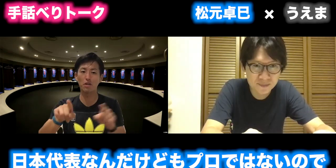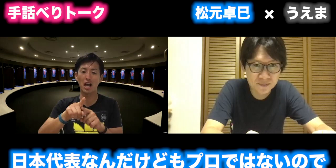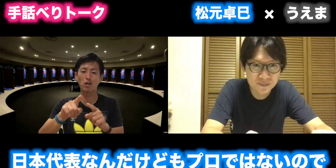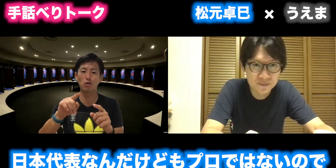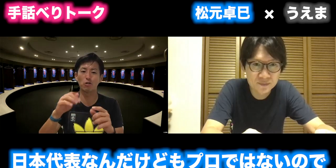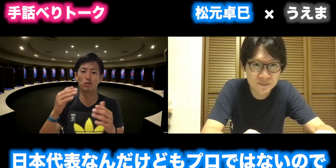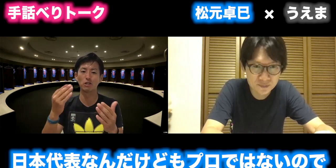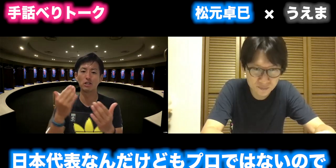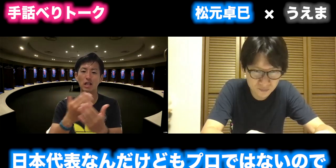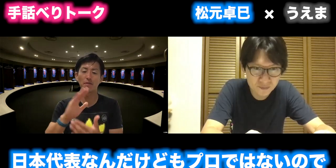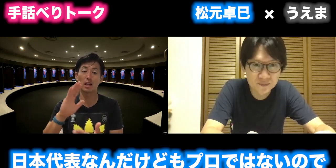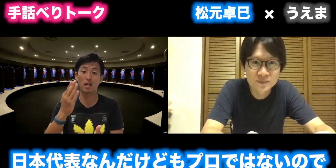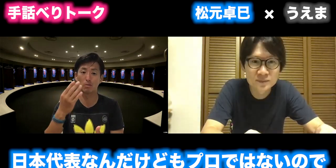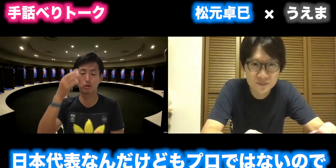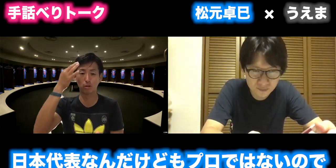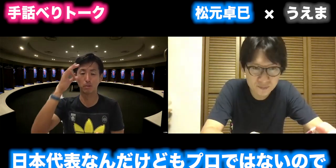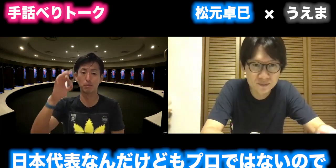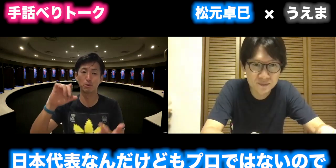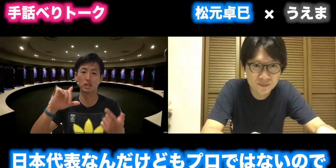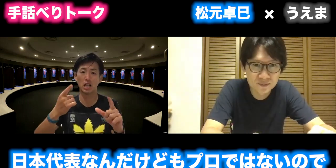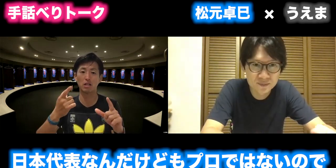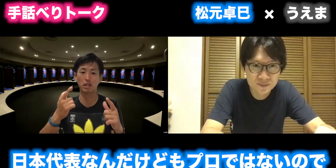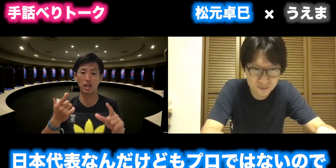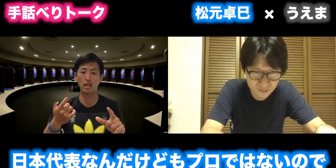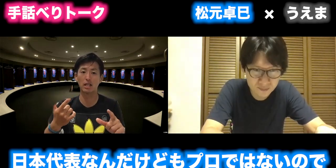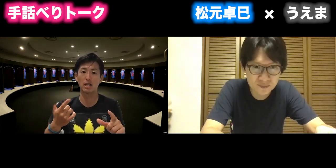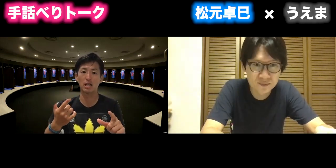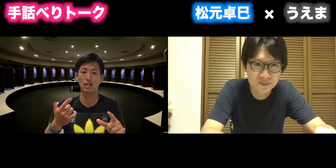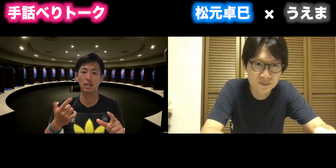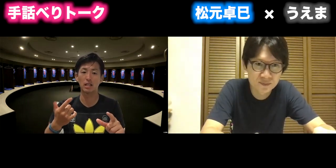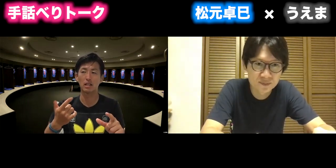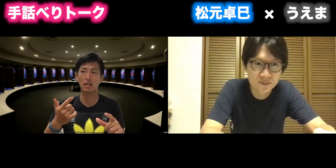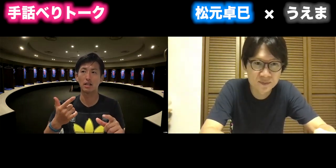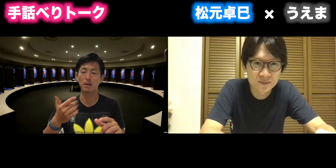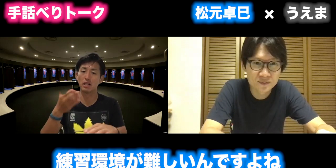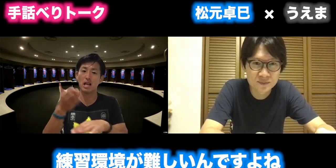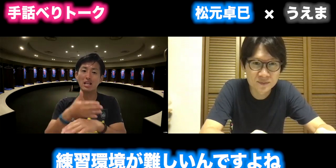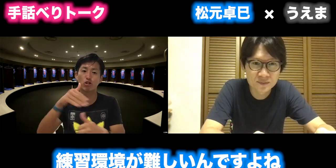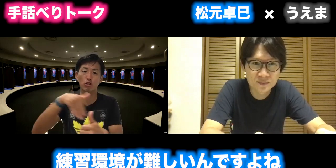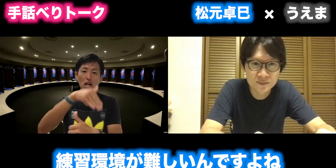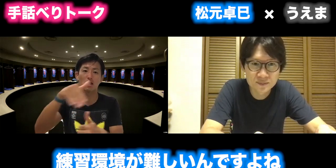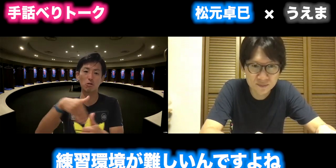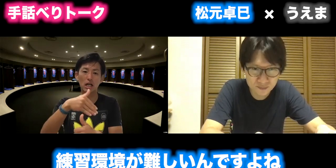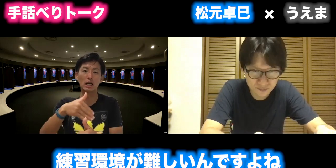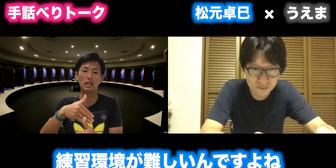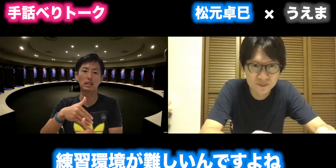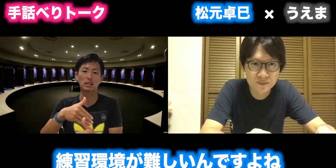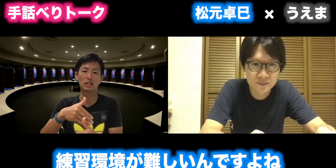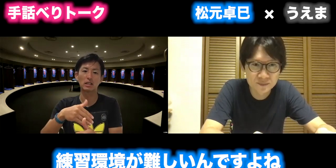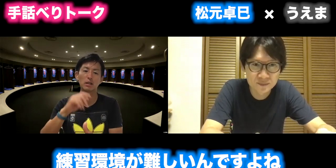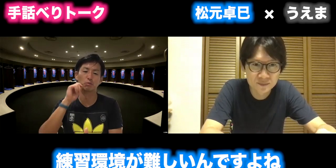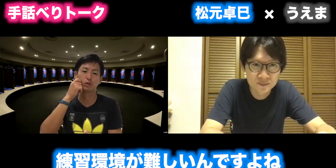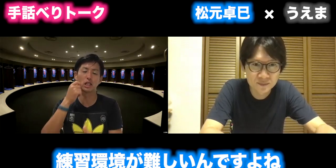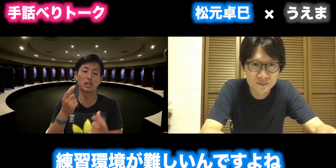日本代表なんだけどもプロじゃないので練習環境が